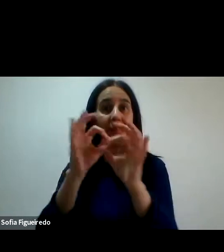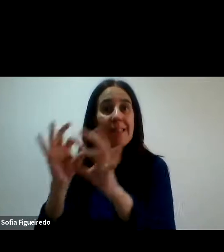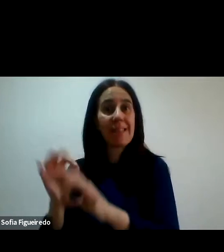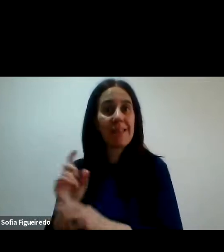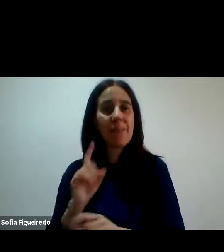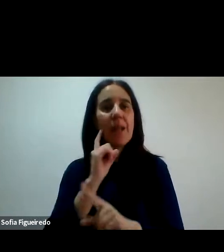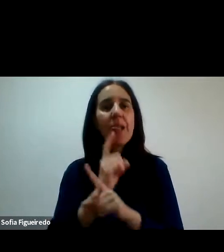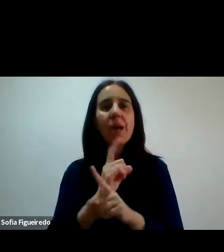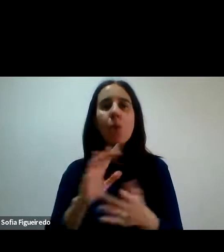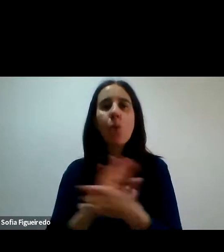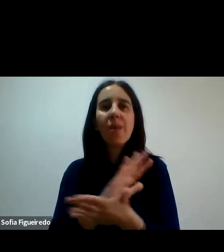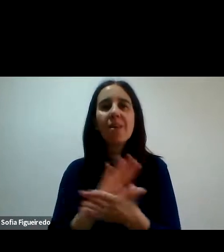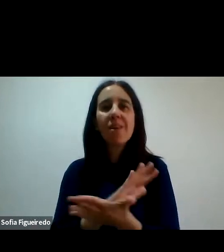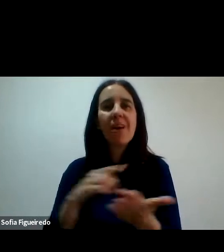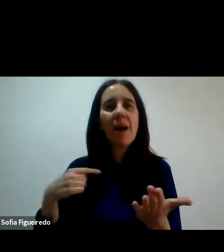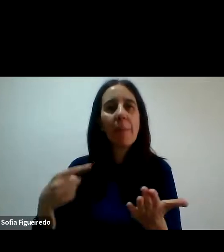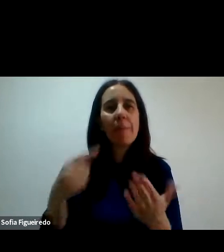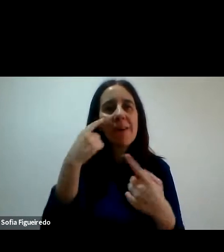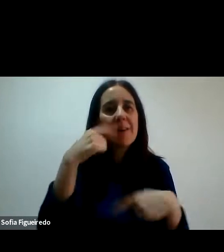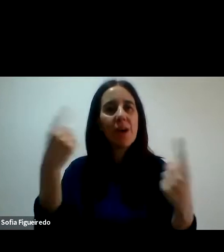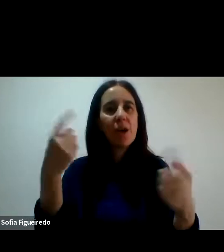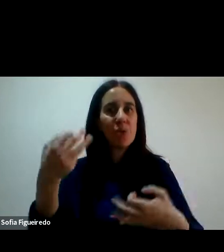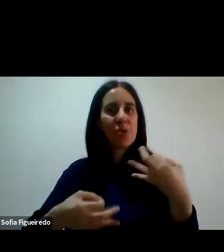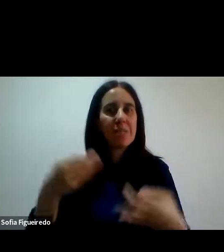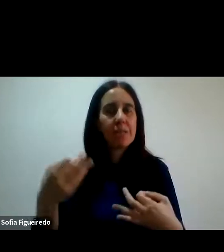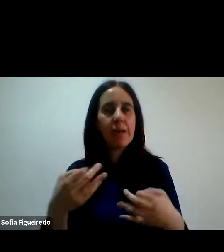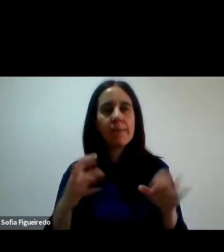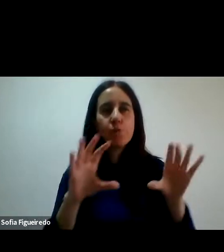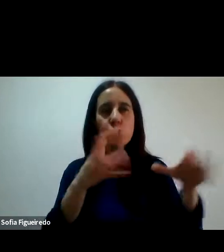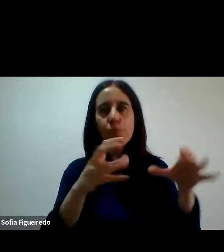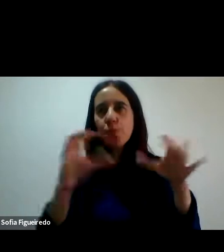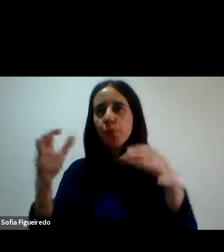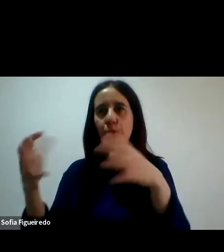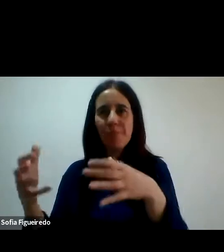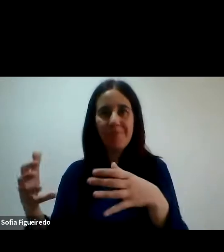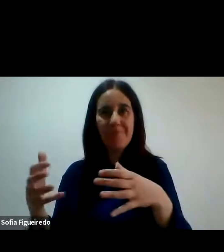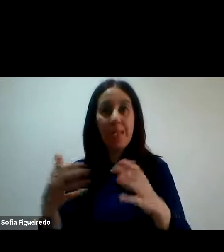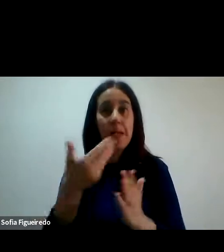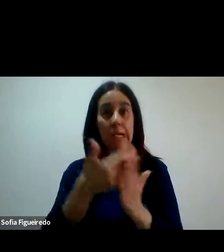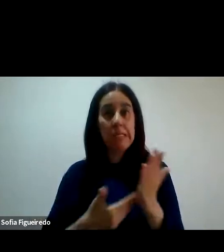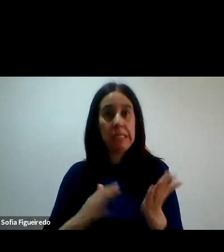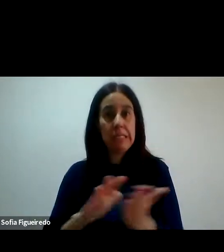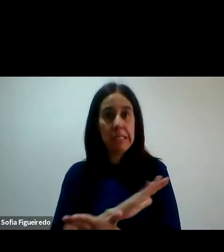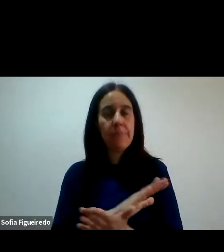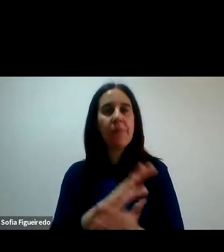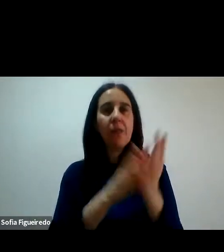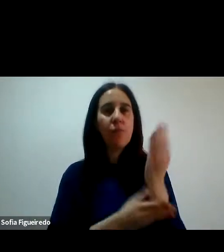newsletter da Justiça, segmentámos aquele grupo de pessoas, o que faz com que a newsletter que é enviada para os advogados não seja igual à mesma